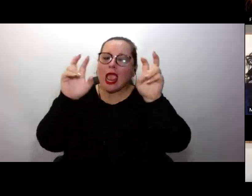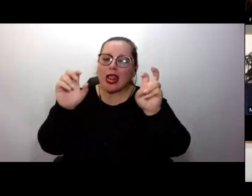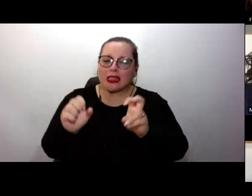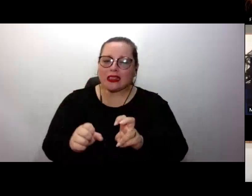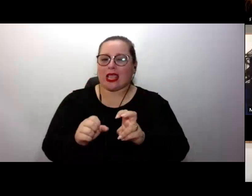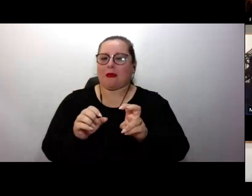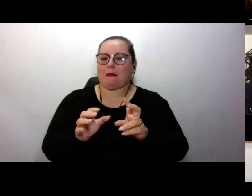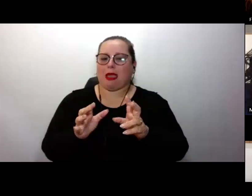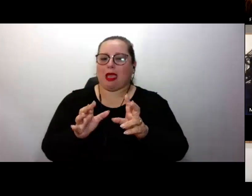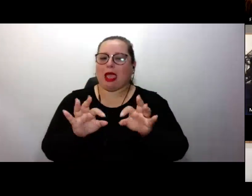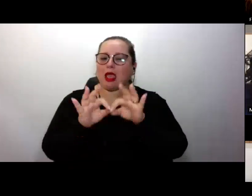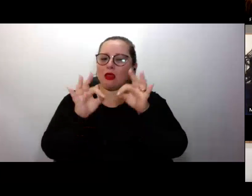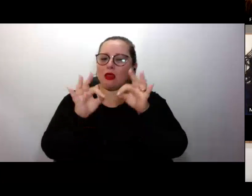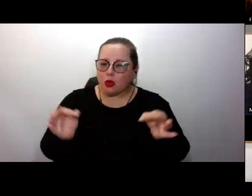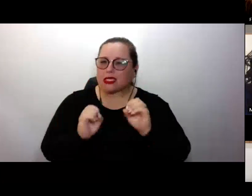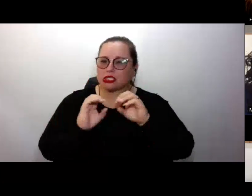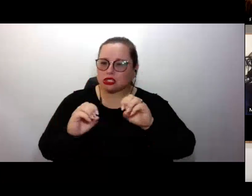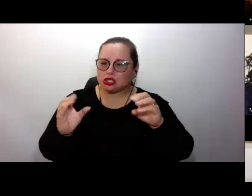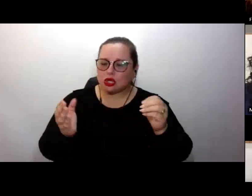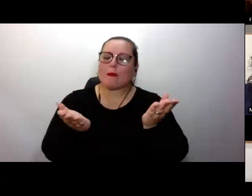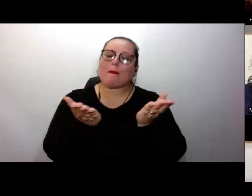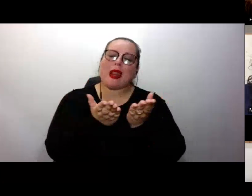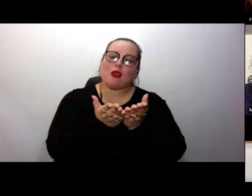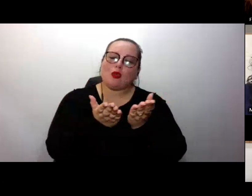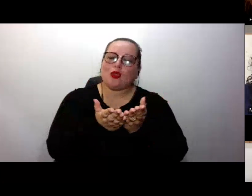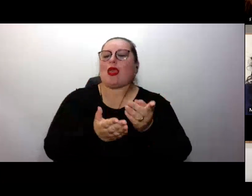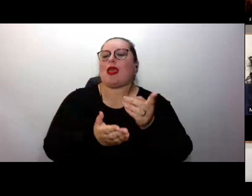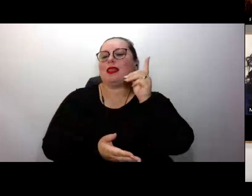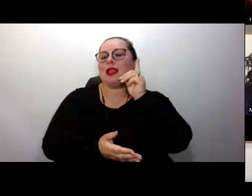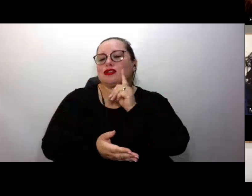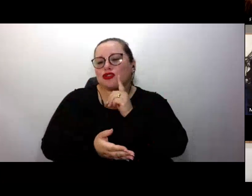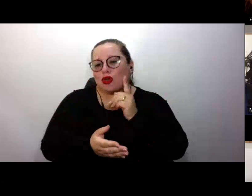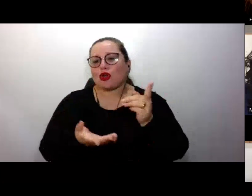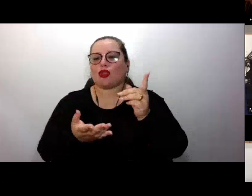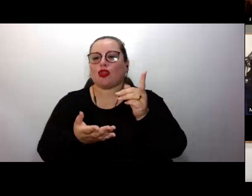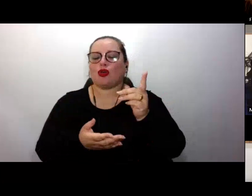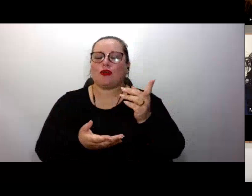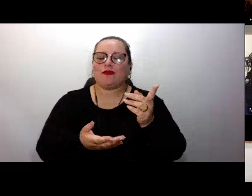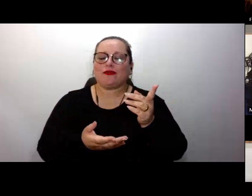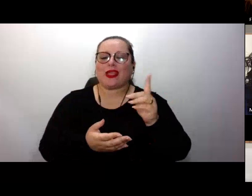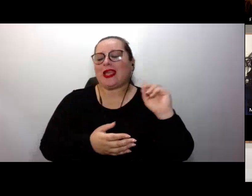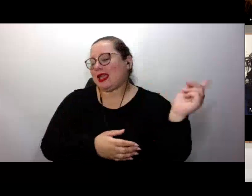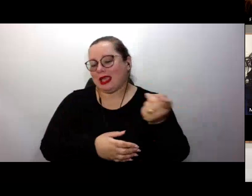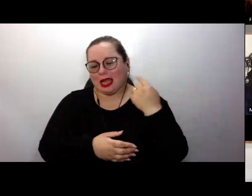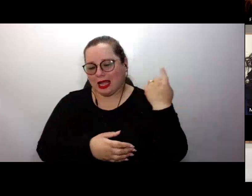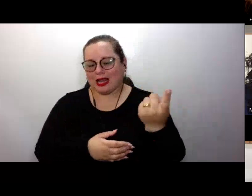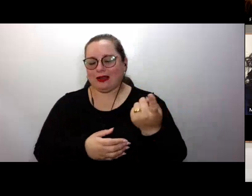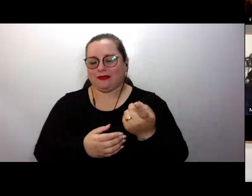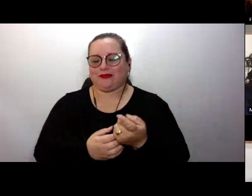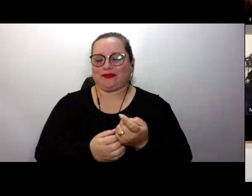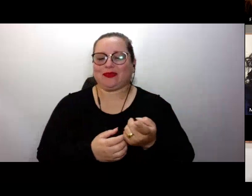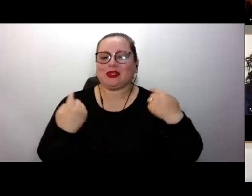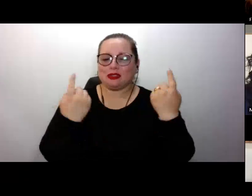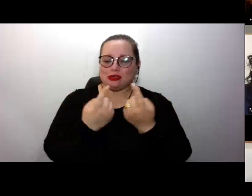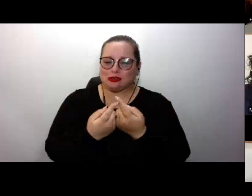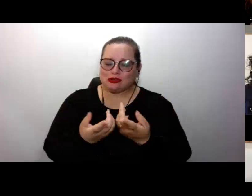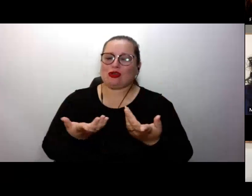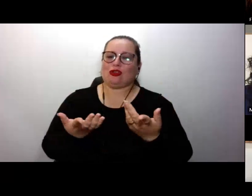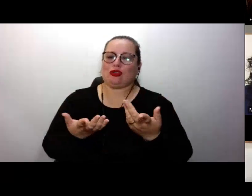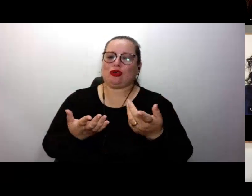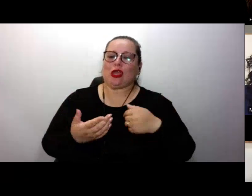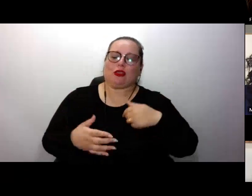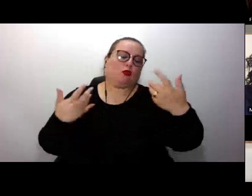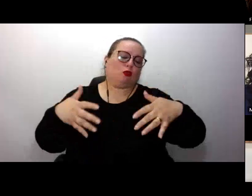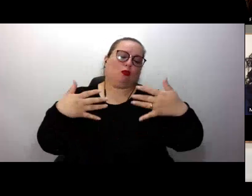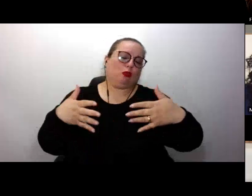involucrados en el ámbito de la educación para estudiantes con discapacidad auditiva, de estudiantes sordos en general, ¿cierto? Nos resulta de sumo